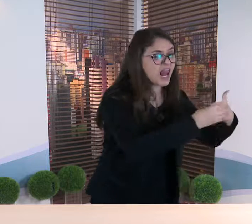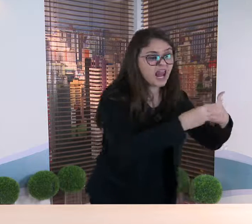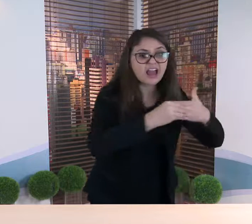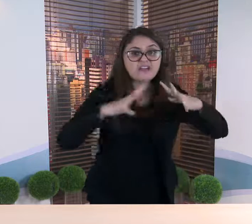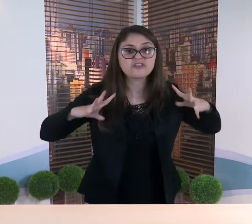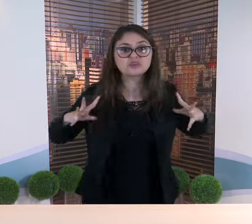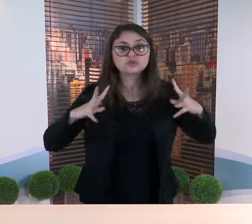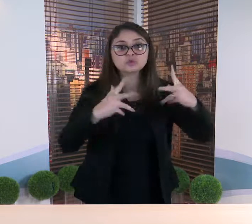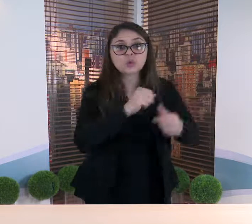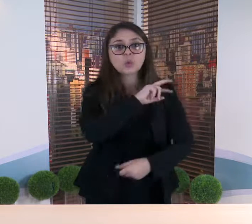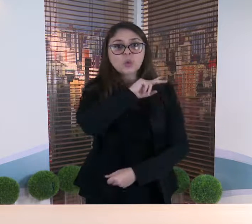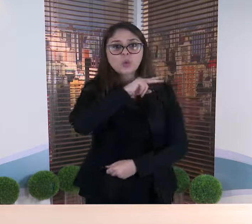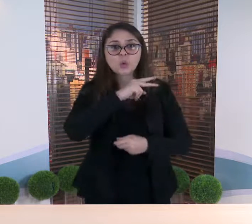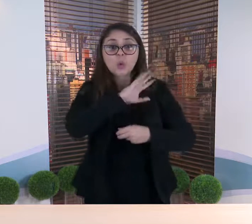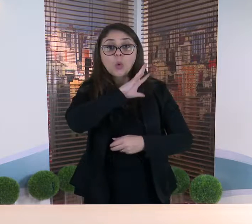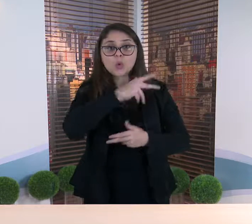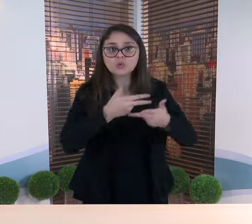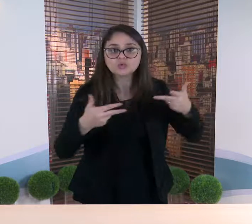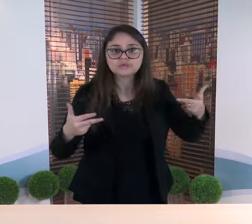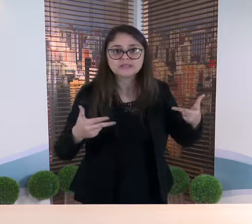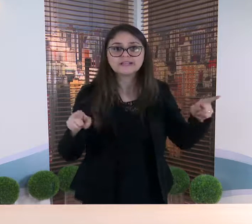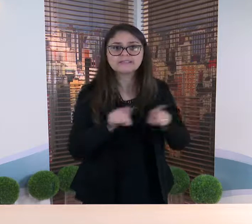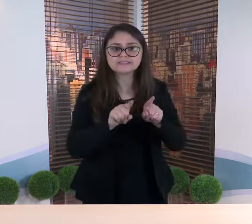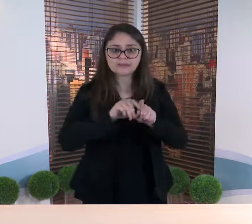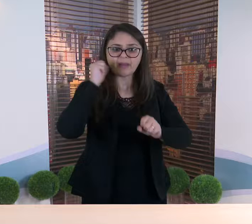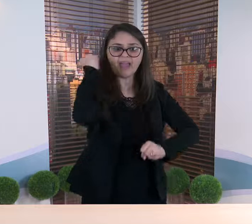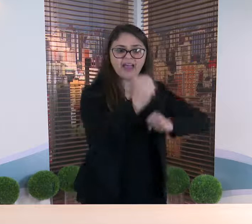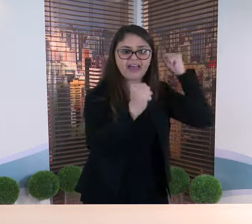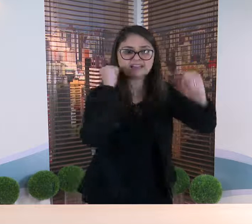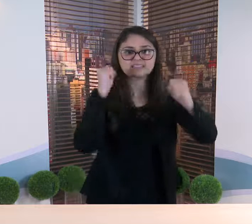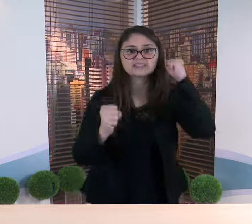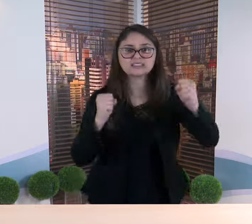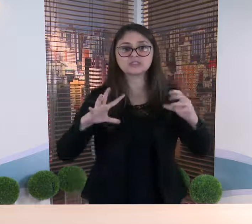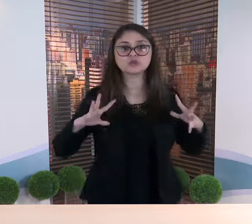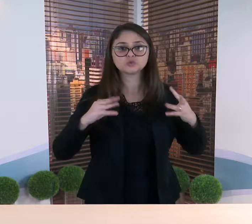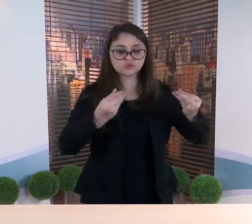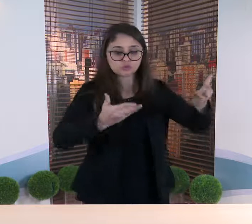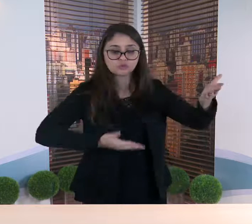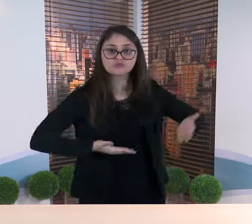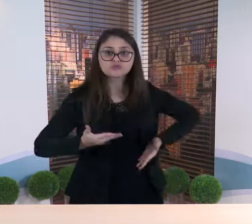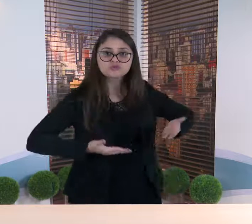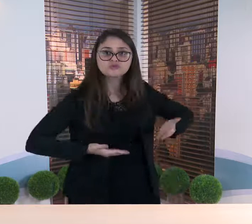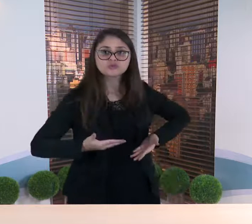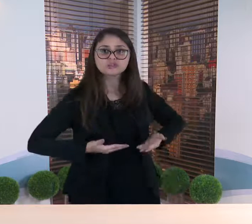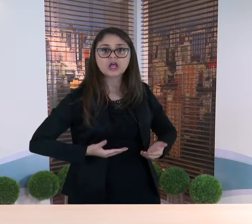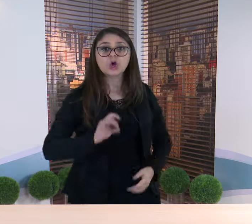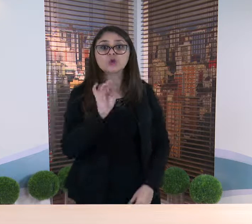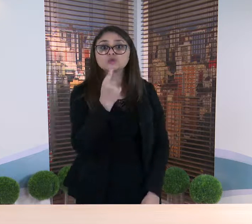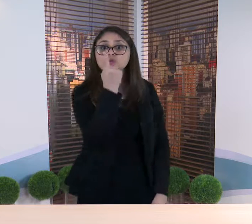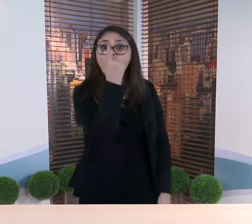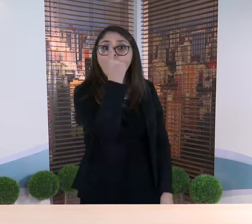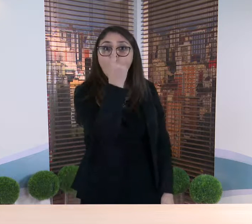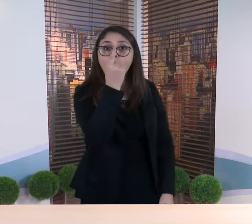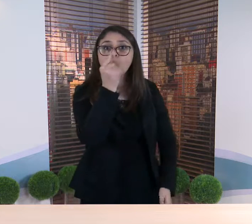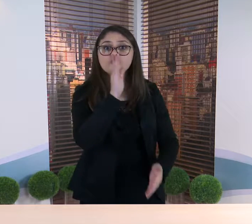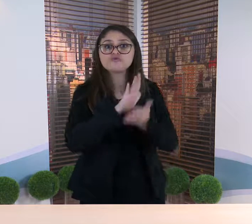todos os animais e ainda assassinaram os seus servos. Só um escapou. Guarde